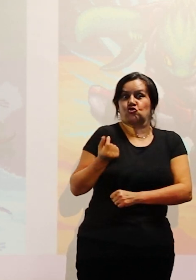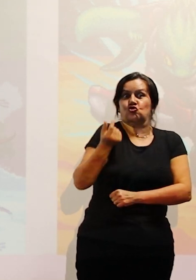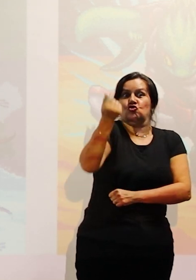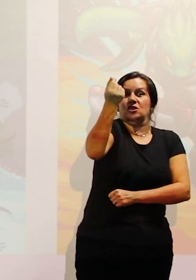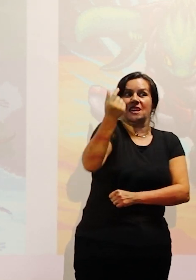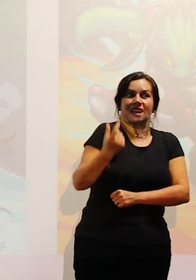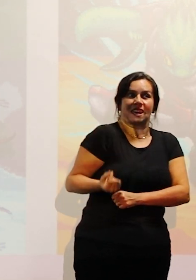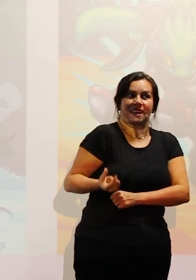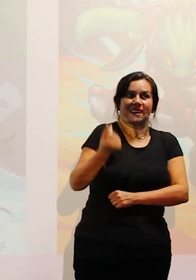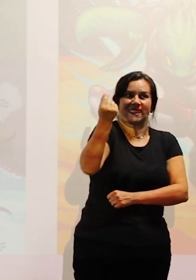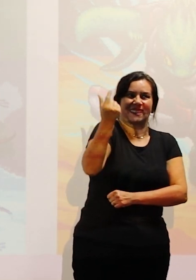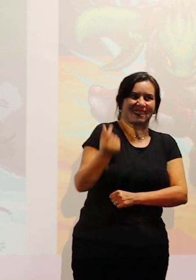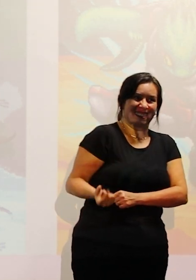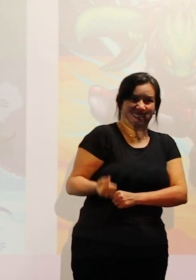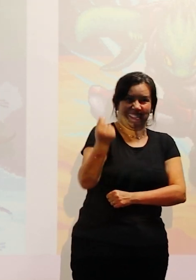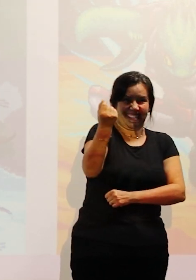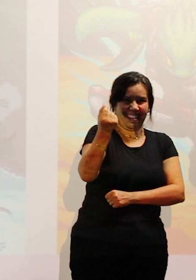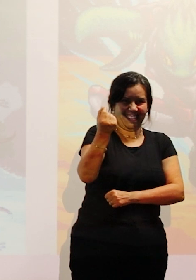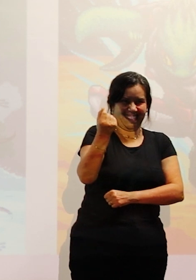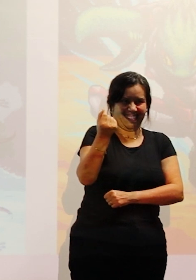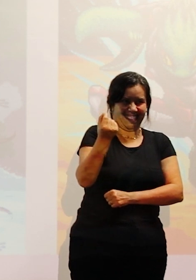dinheiro traz equilíbrio para a sua vida.